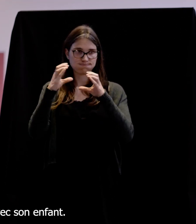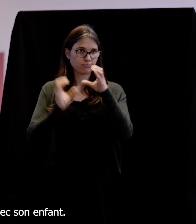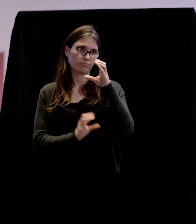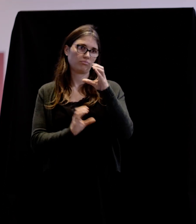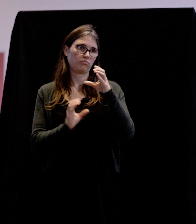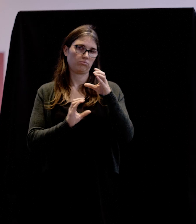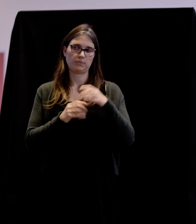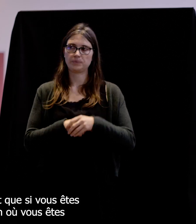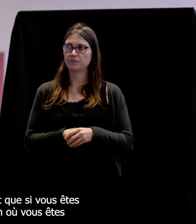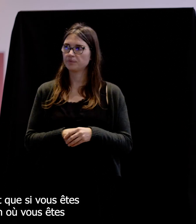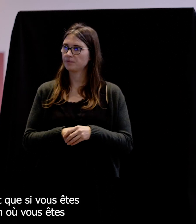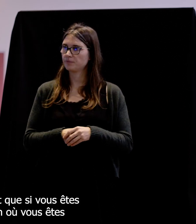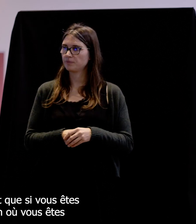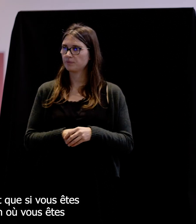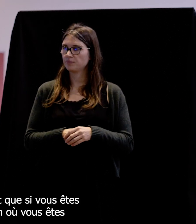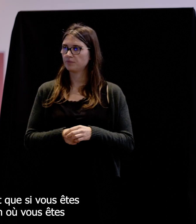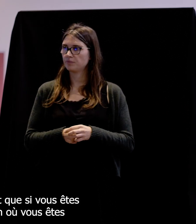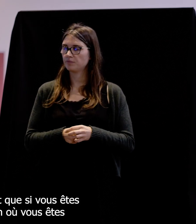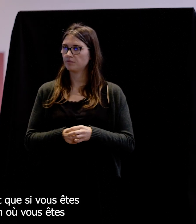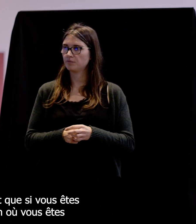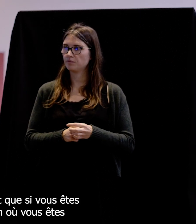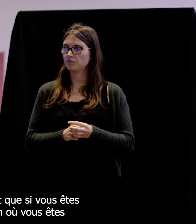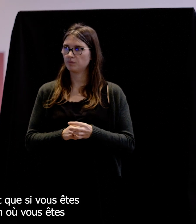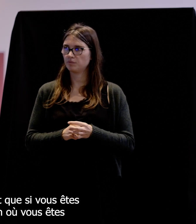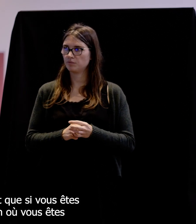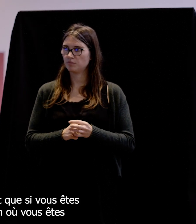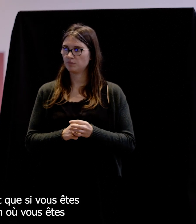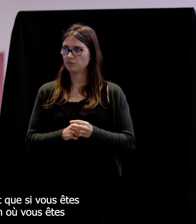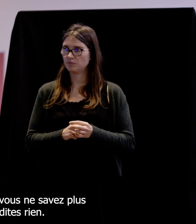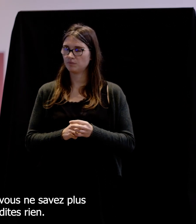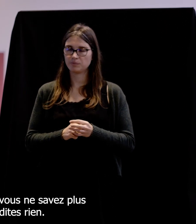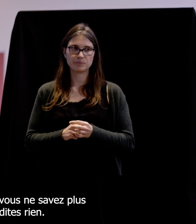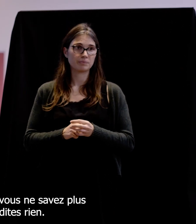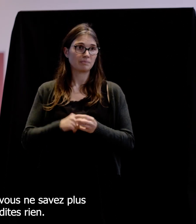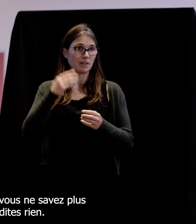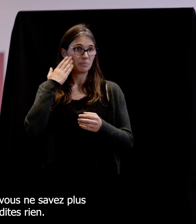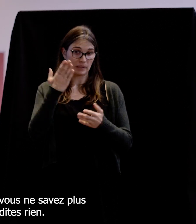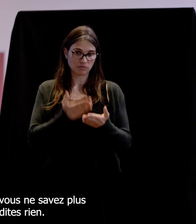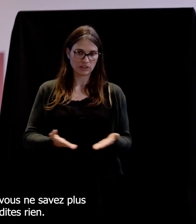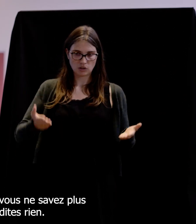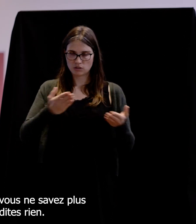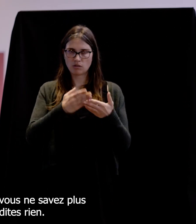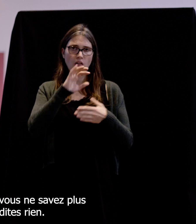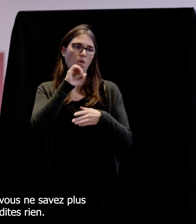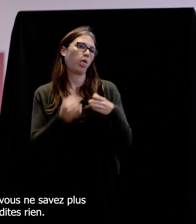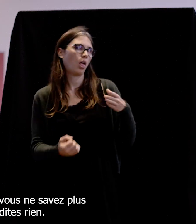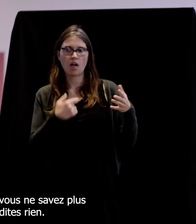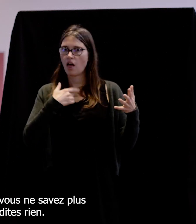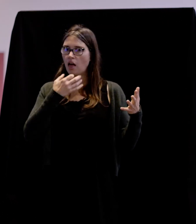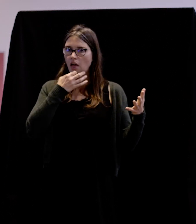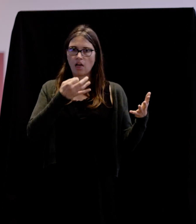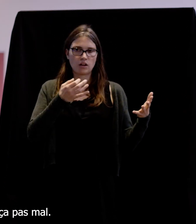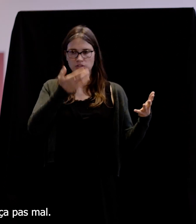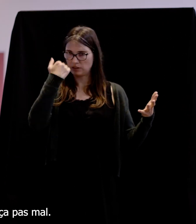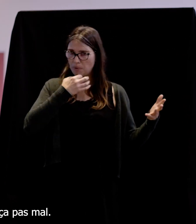son enfant. Et ce qu'elle dit, c'est que si vous êtes dans une situation où vous êtes tellement excédé que vous ne savez plus quoi dire, ben, ne dites